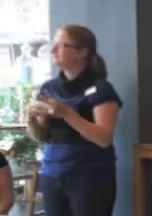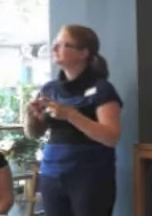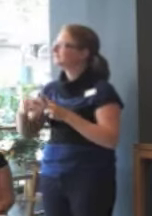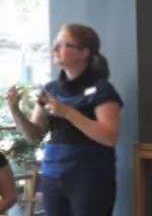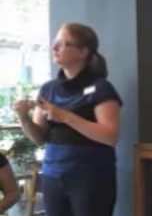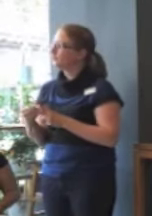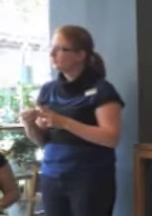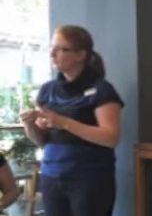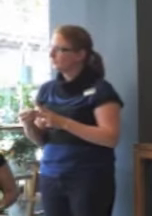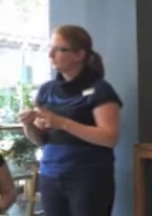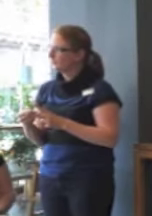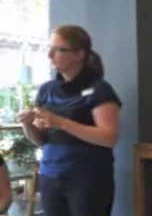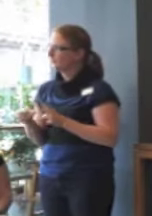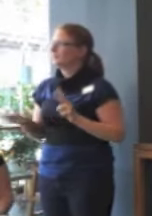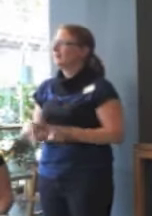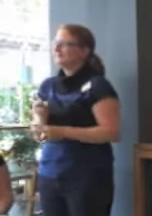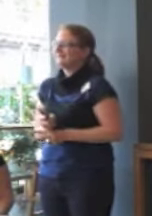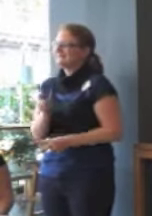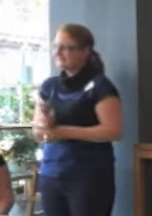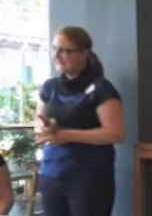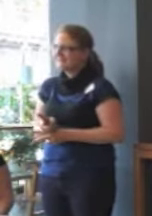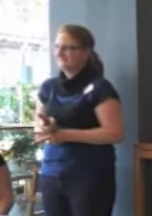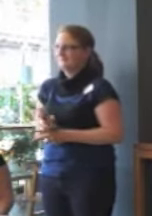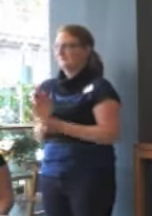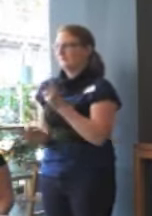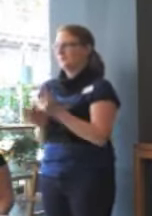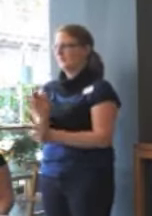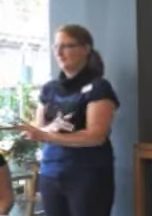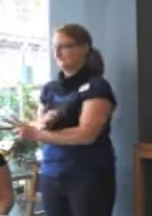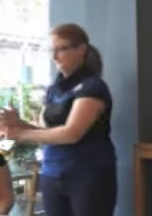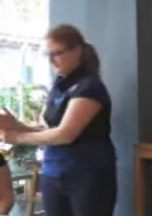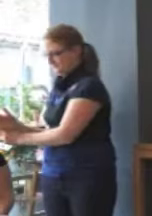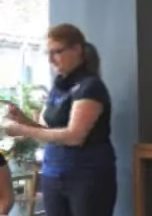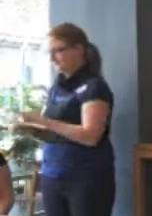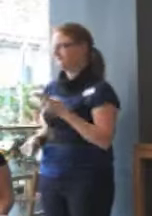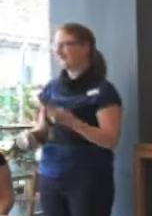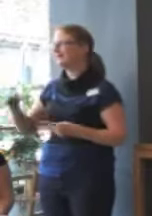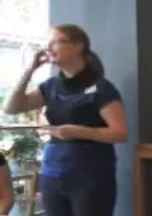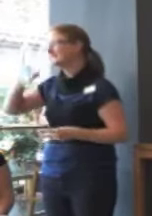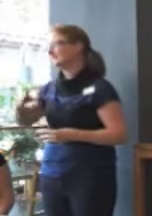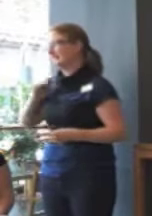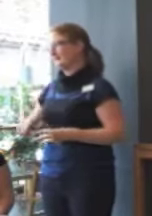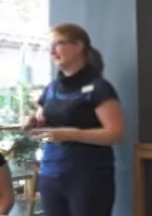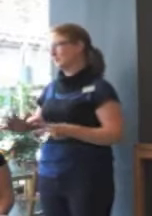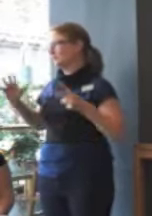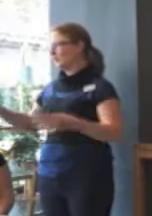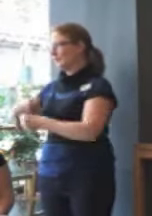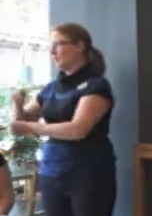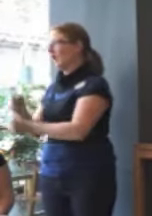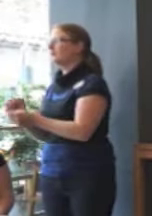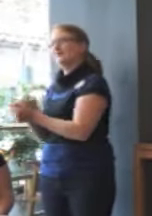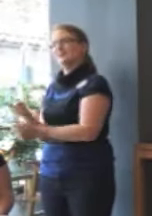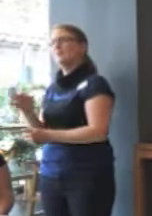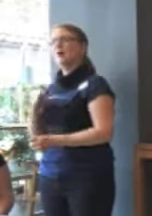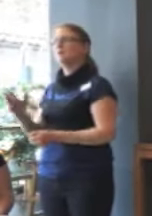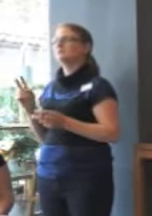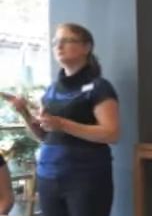som är utprovade. Och det tror jag är det som det här med riskkapitalister och stora bolag. Men det är där styrka.